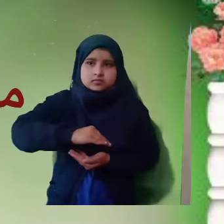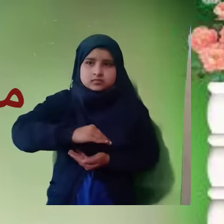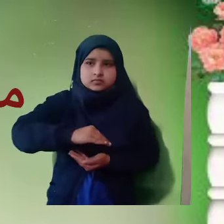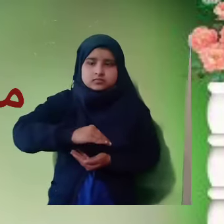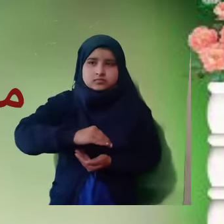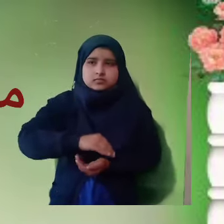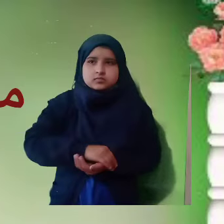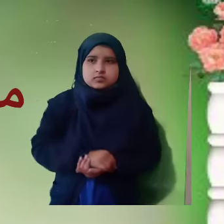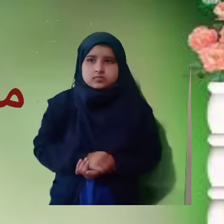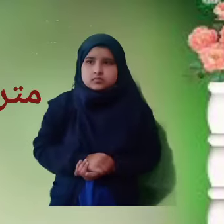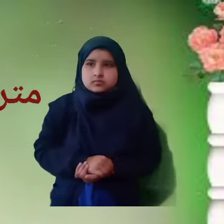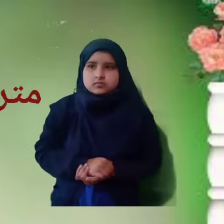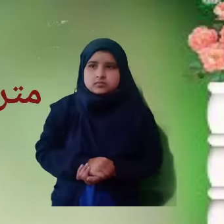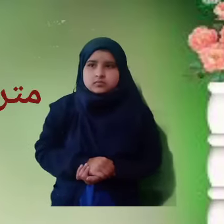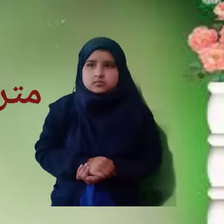मजमुआ।